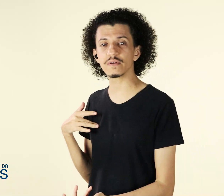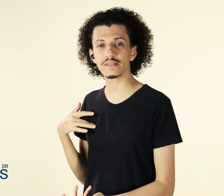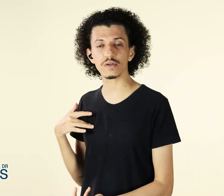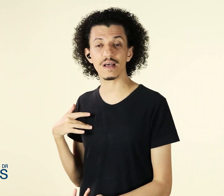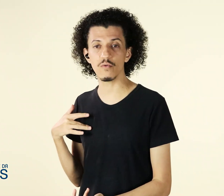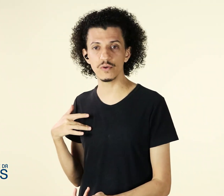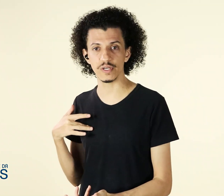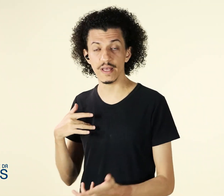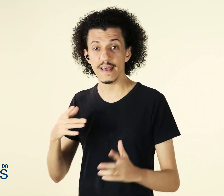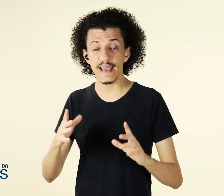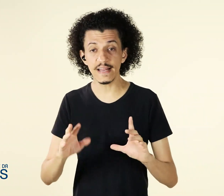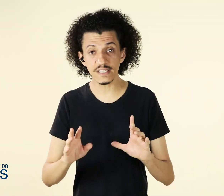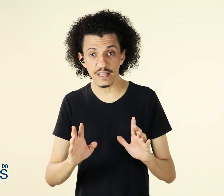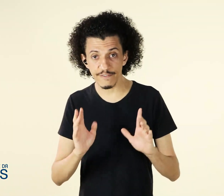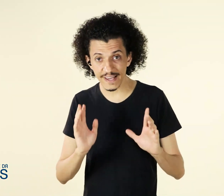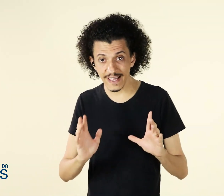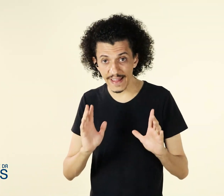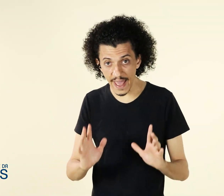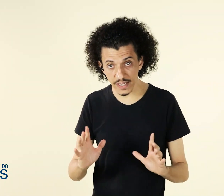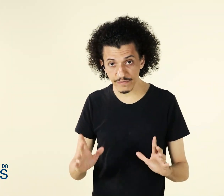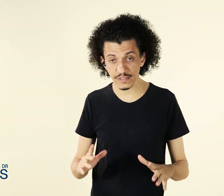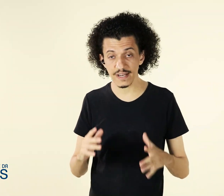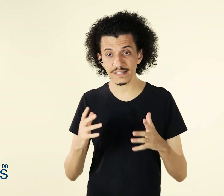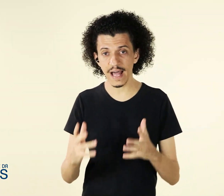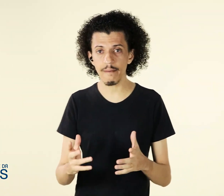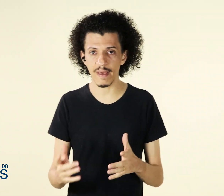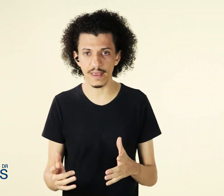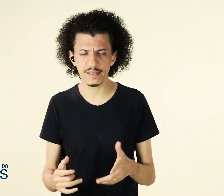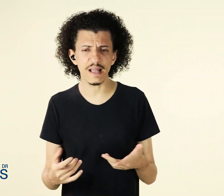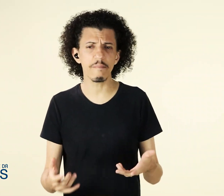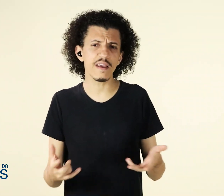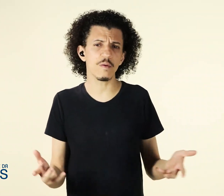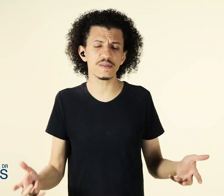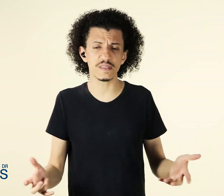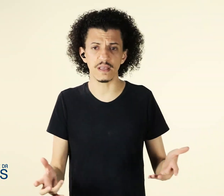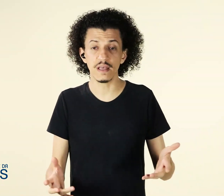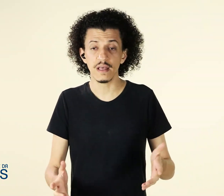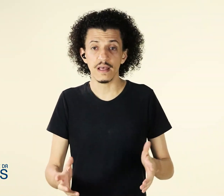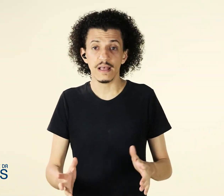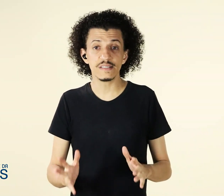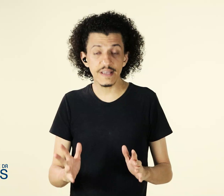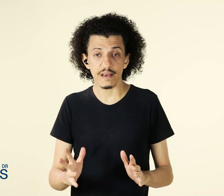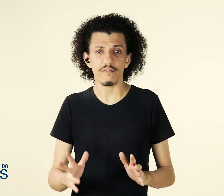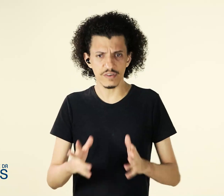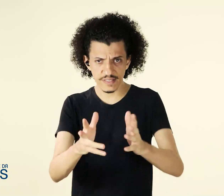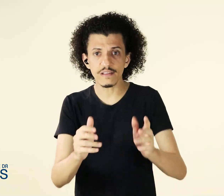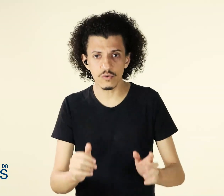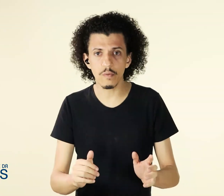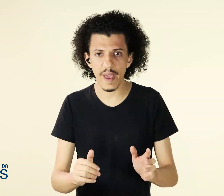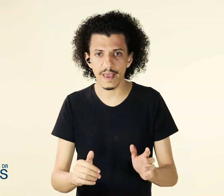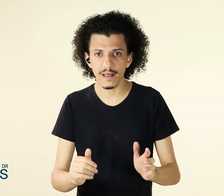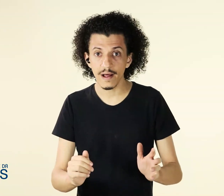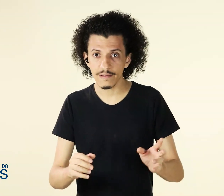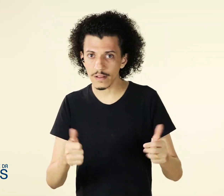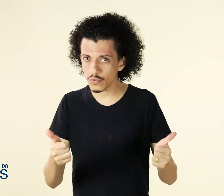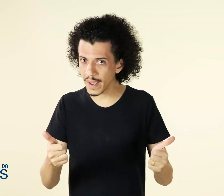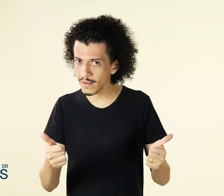só saúde. Ele significa a ideia de você estar bem. Estar bem como assim? Se você está tudo bem, está tudo bem?